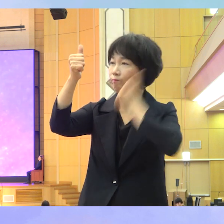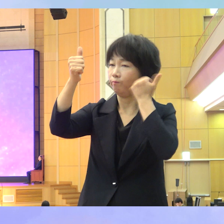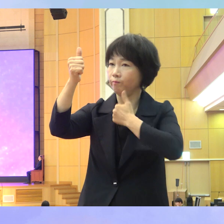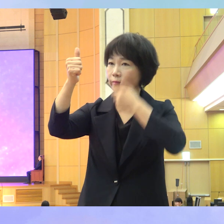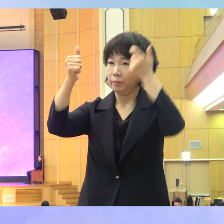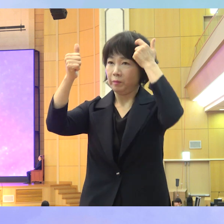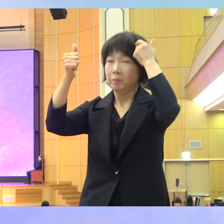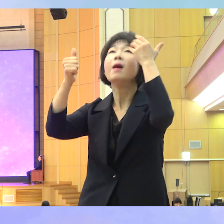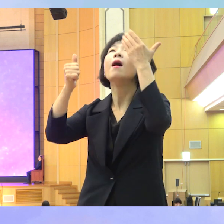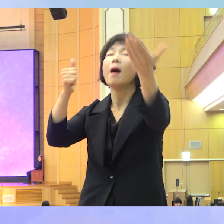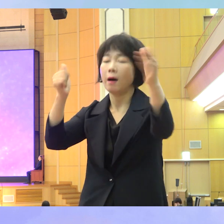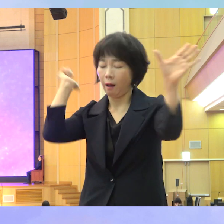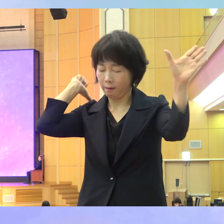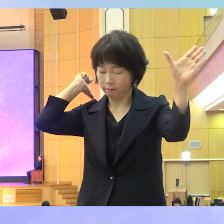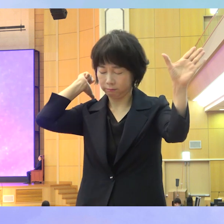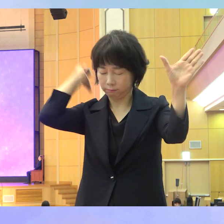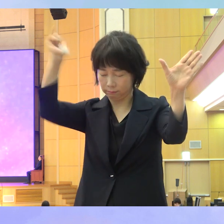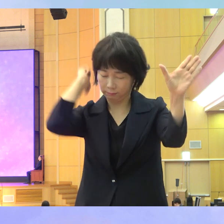왕이시여